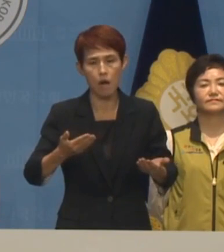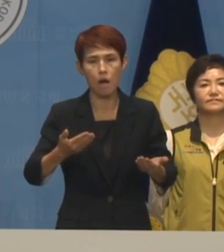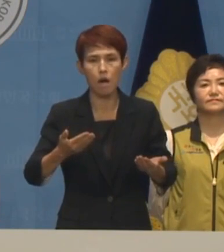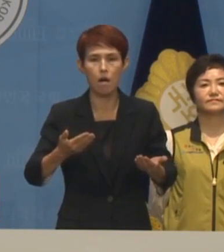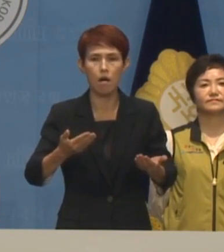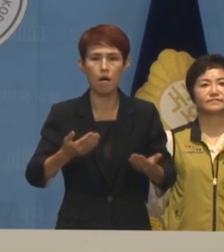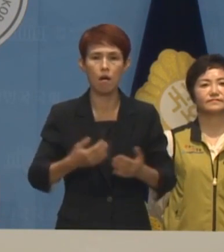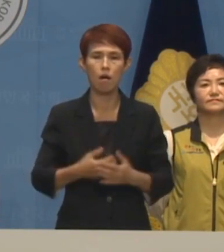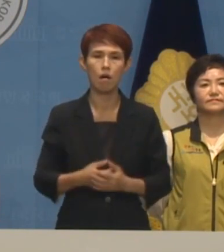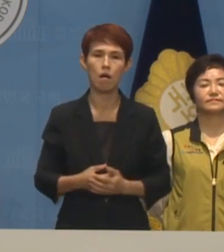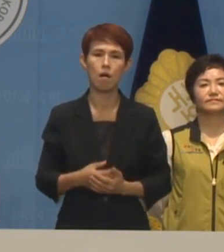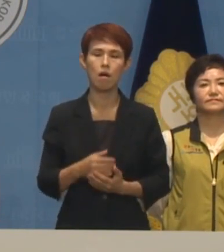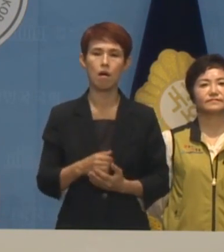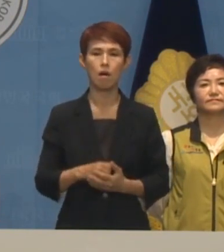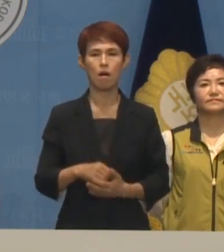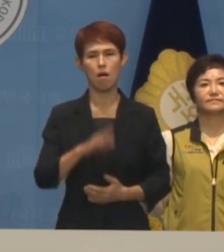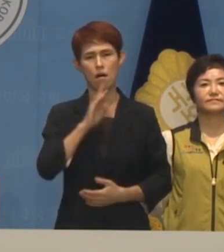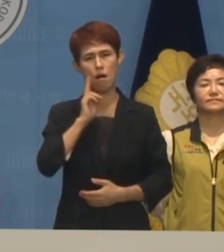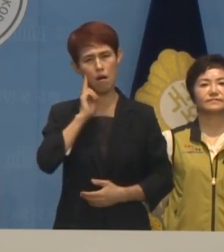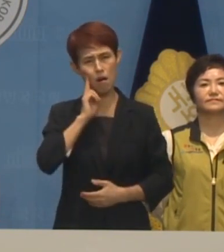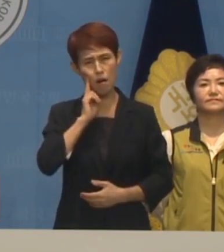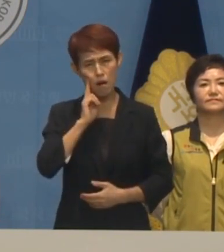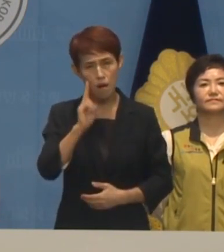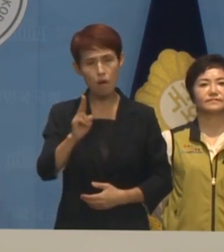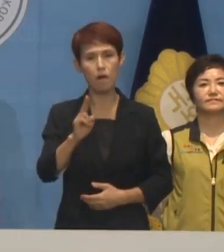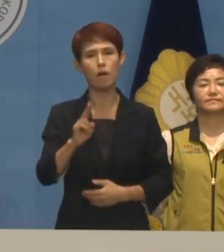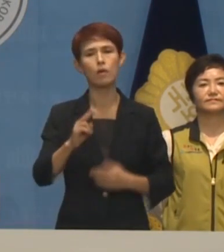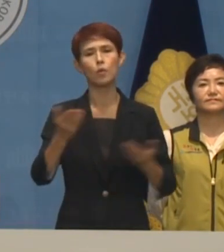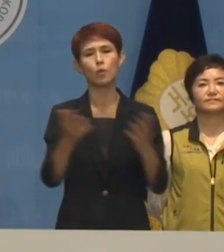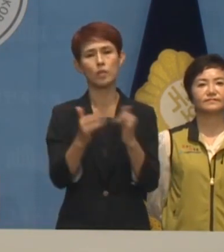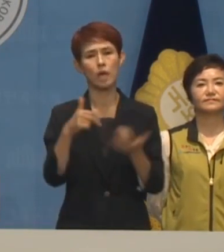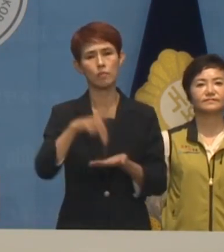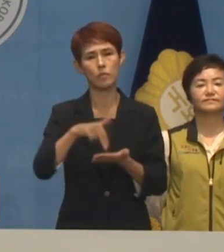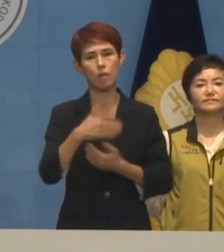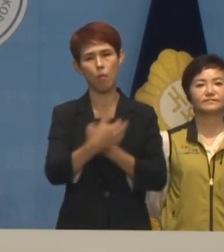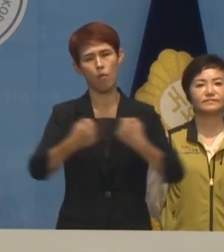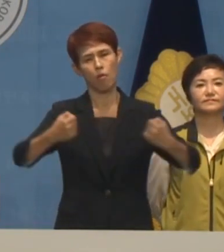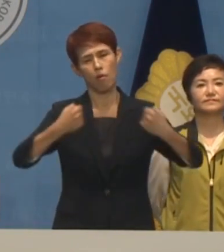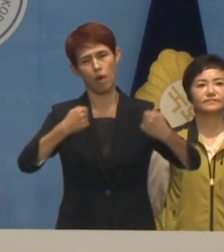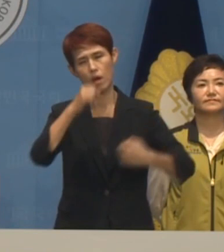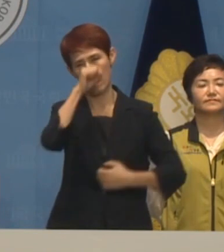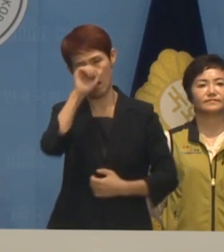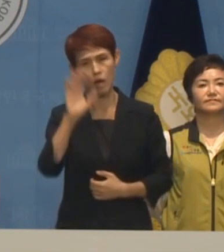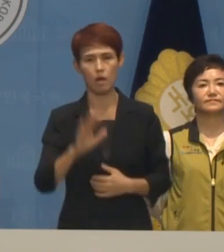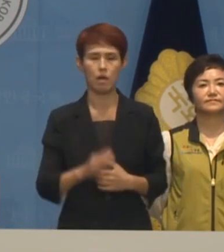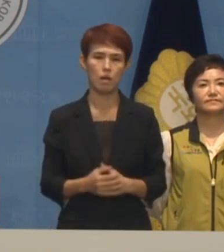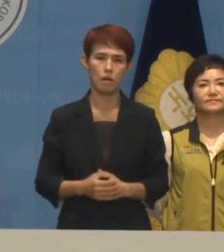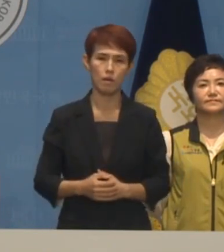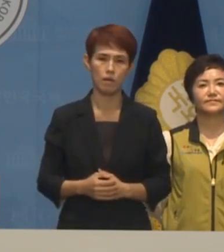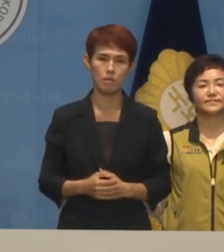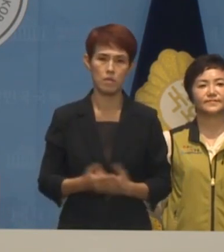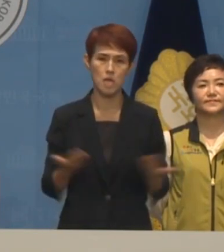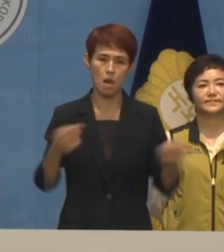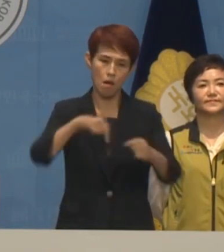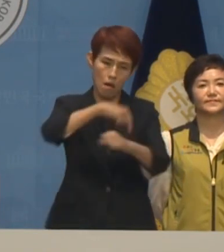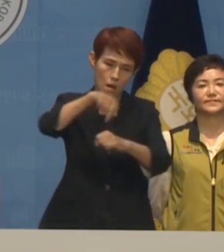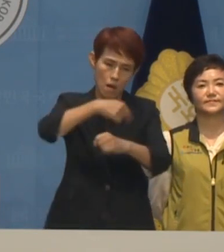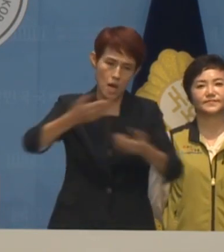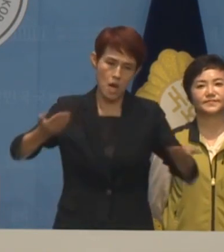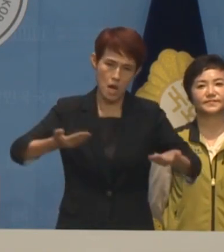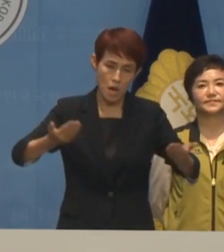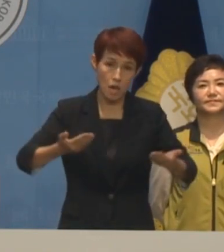2급 발암물질로 규정할 만큼 노동자의 건강에 악영향을 미칩니다. 장시간 노동은 노동자의